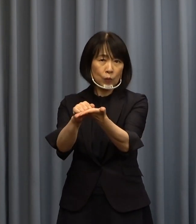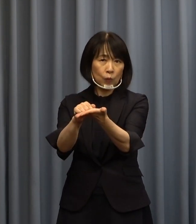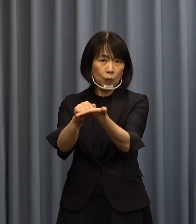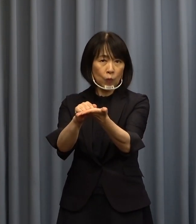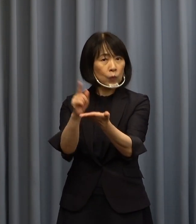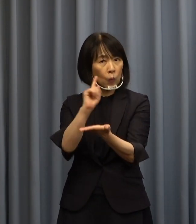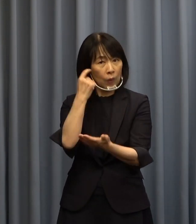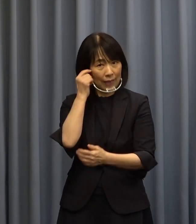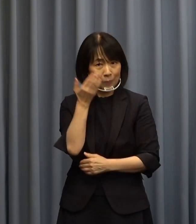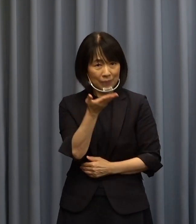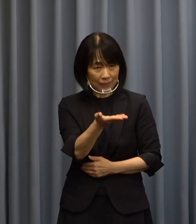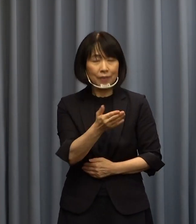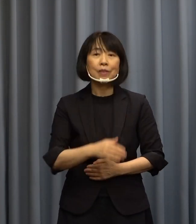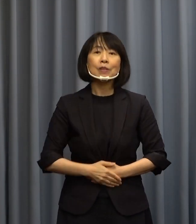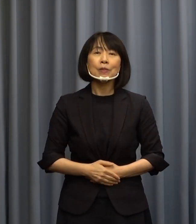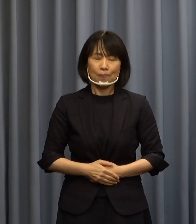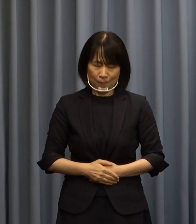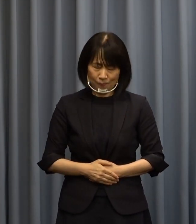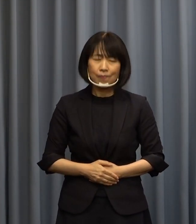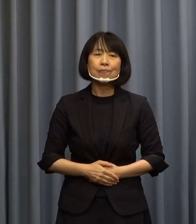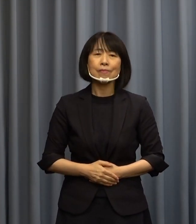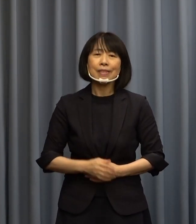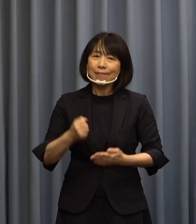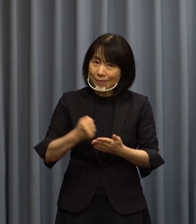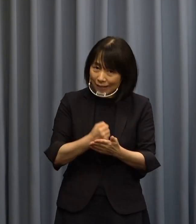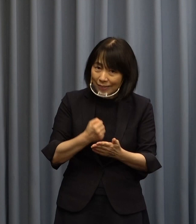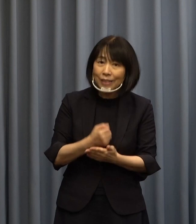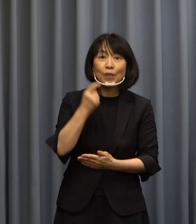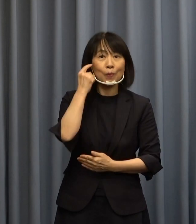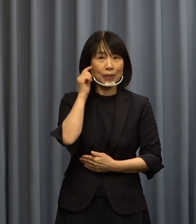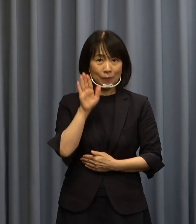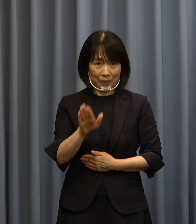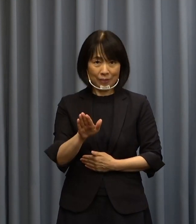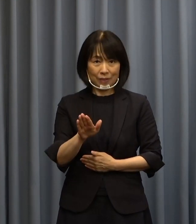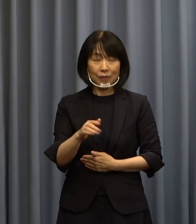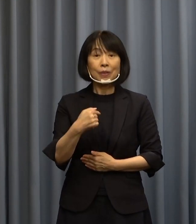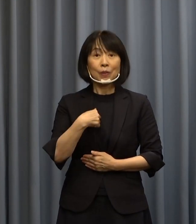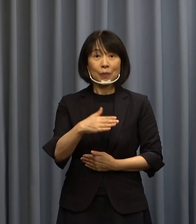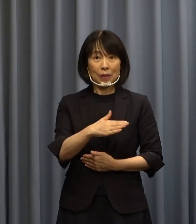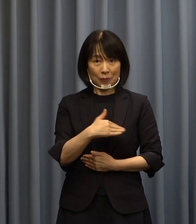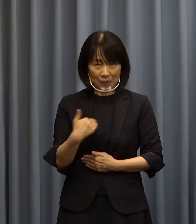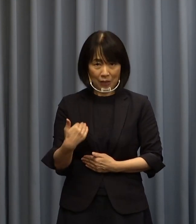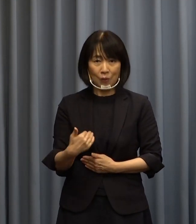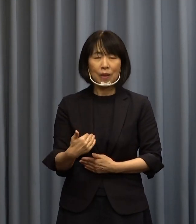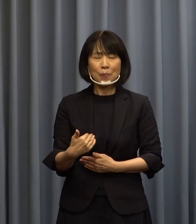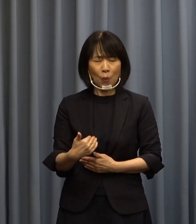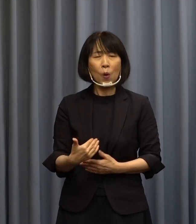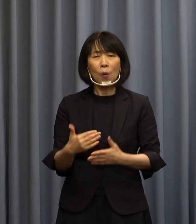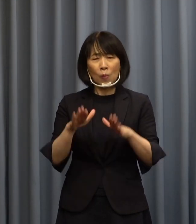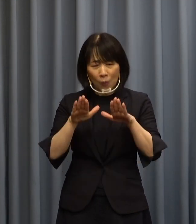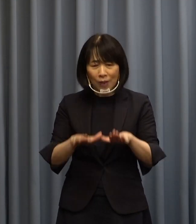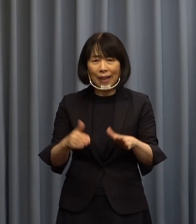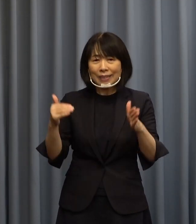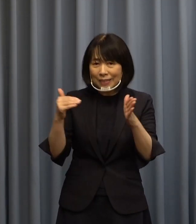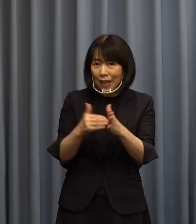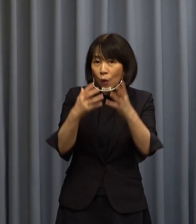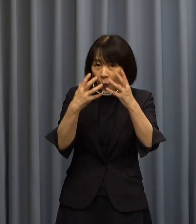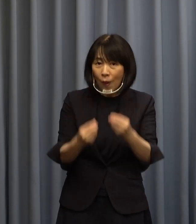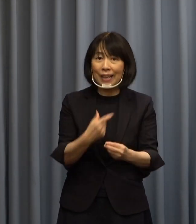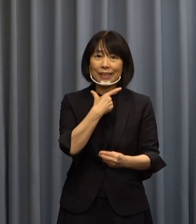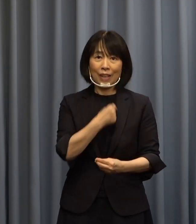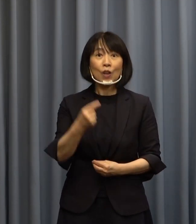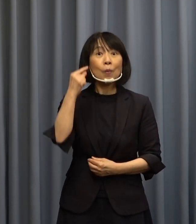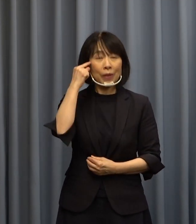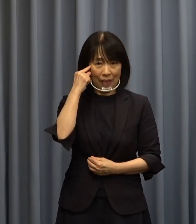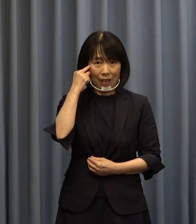もいただ きます。正直極めて残念です。我々もちろん毎回今回で終わりにしたいというふうに思っているし、可能な限